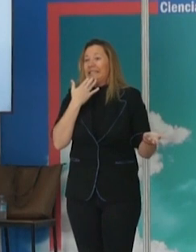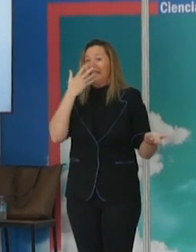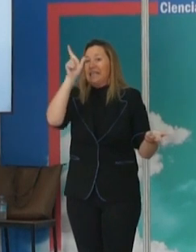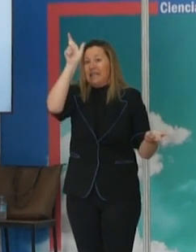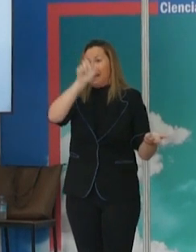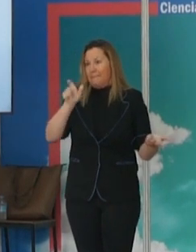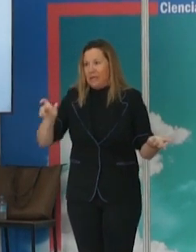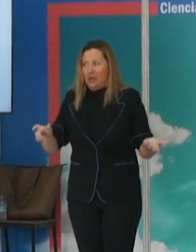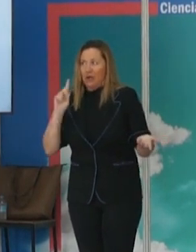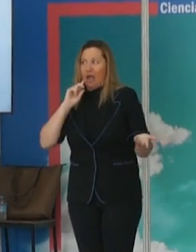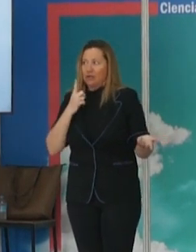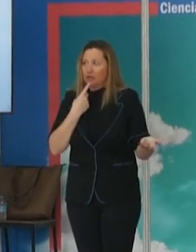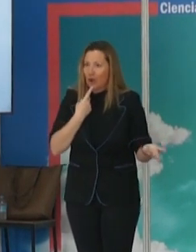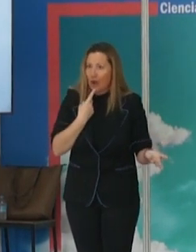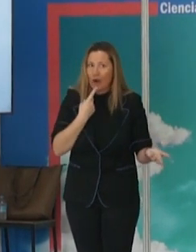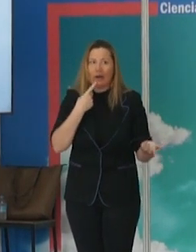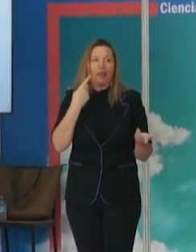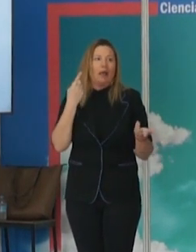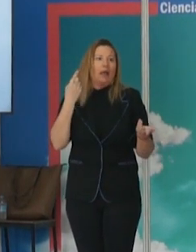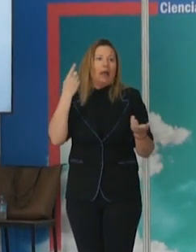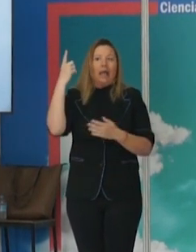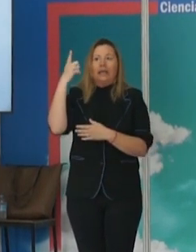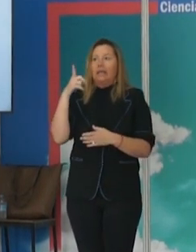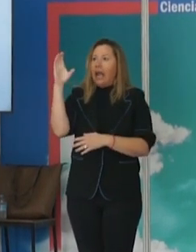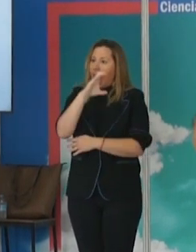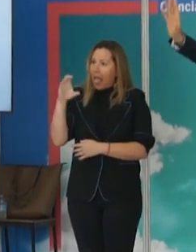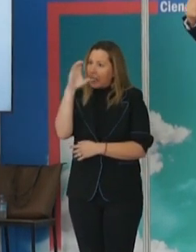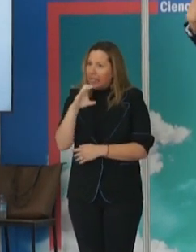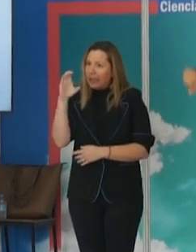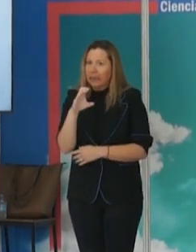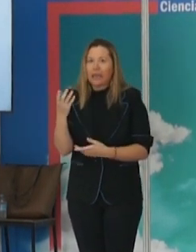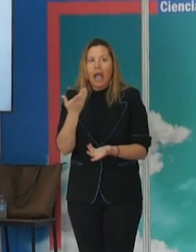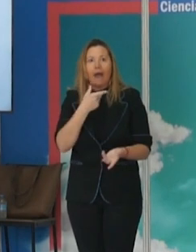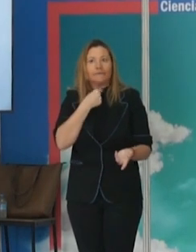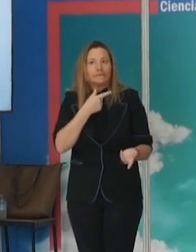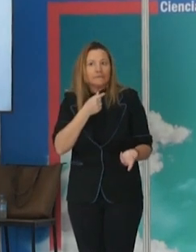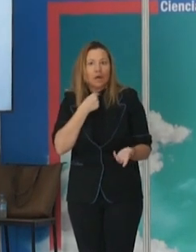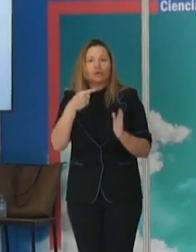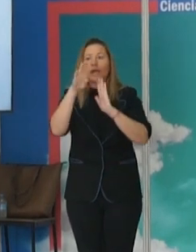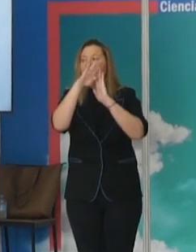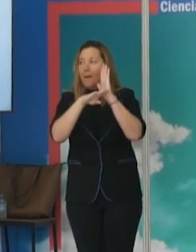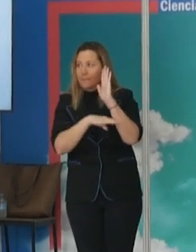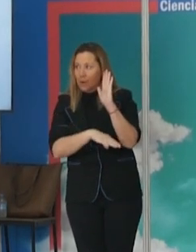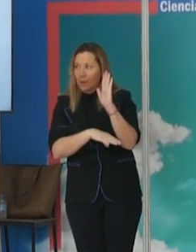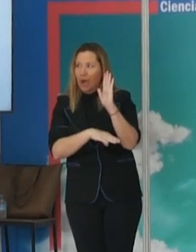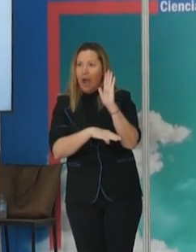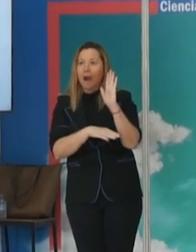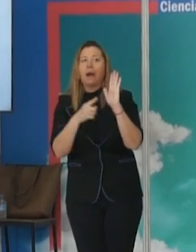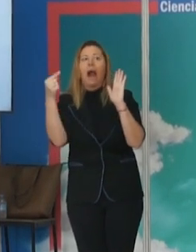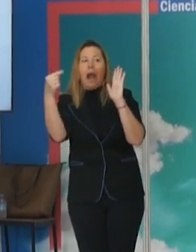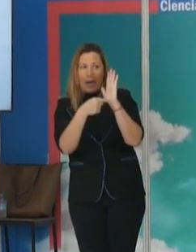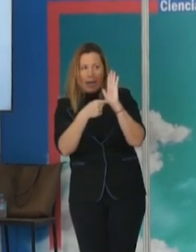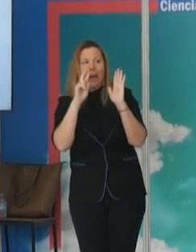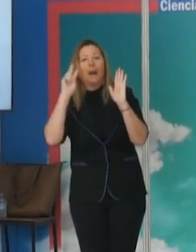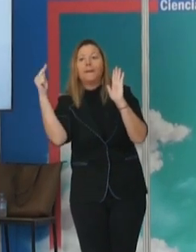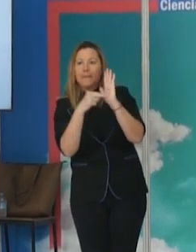que esté interesado en la ciencia y tenga problemas auditivos, mirad en el programa porque están indicadas las charlas